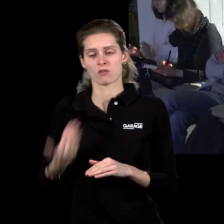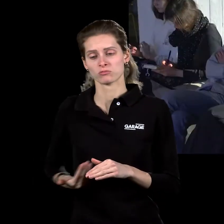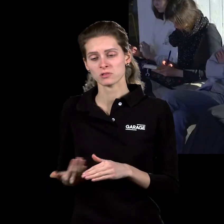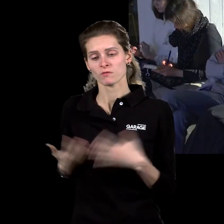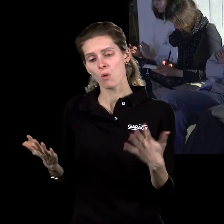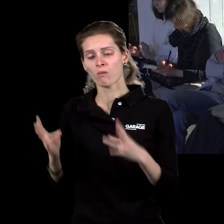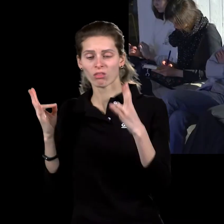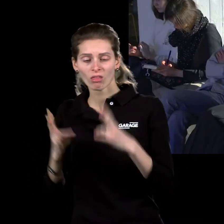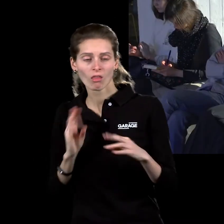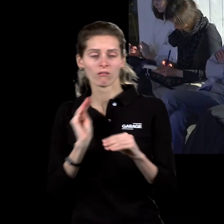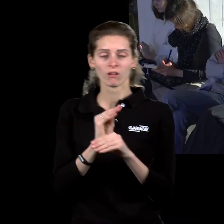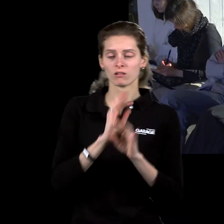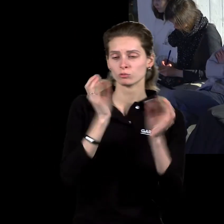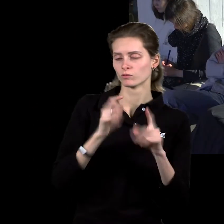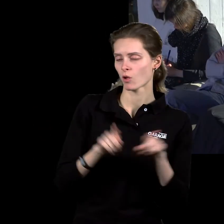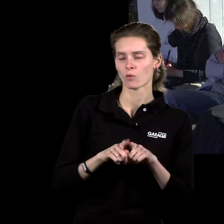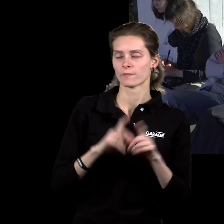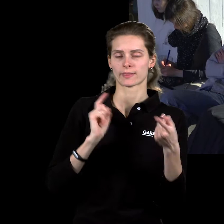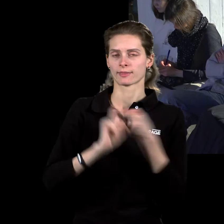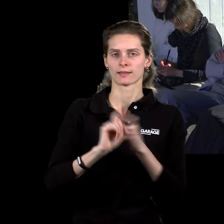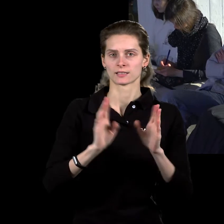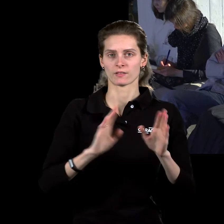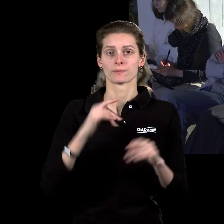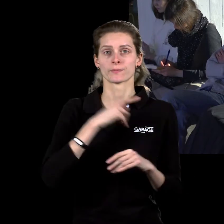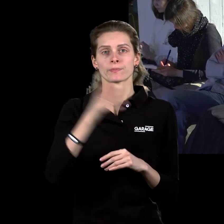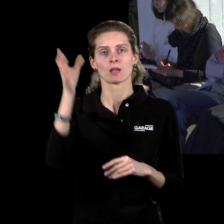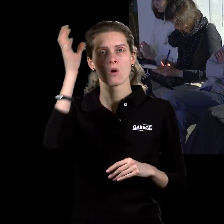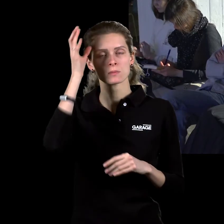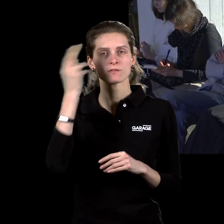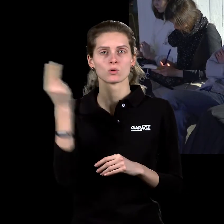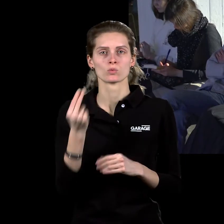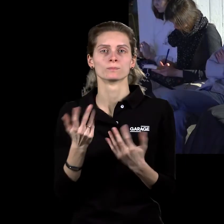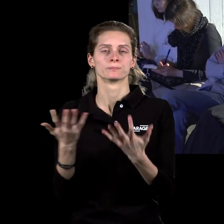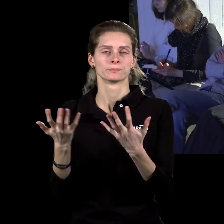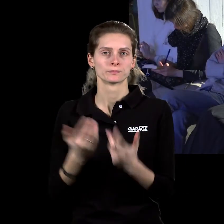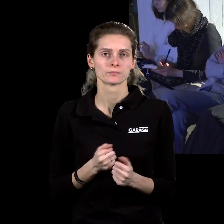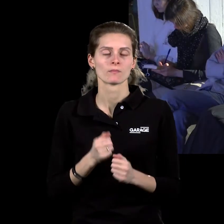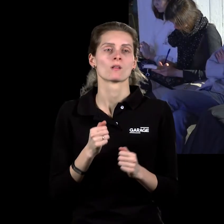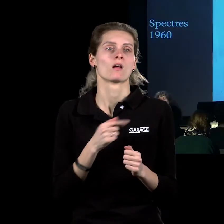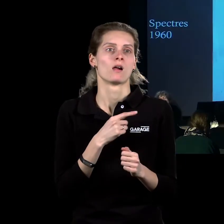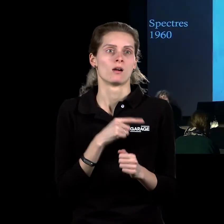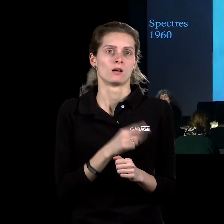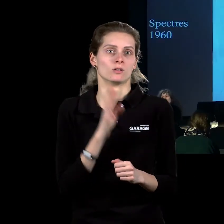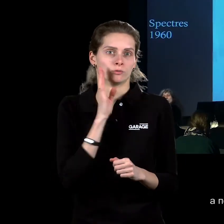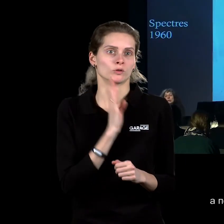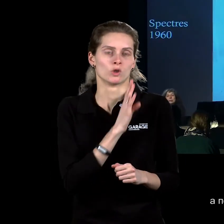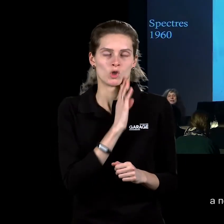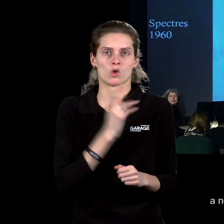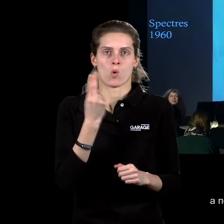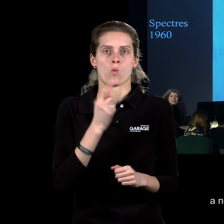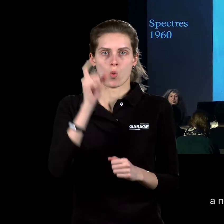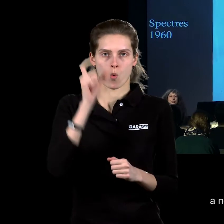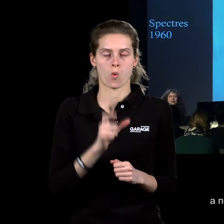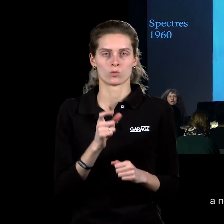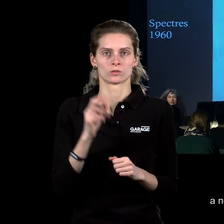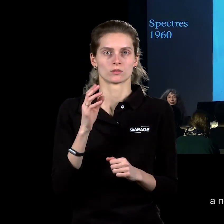жизни. Она получает образование, художественное образование, сначала как положенное женщине художнице в то время